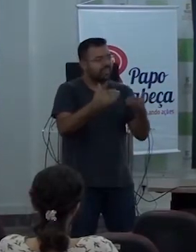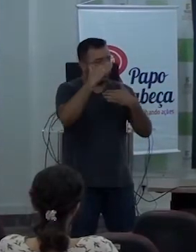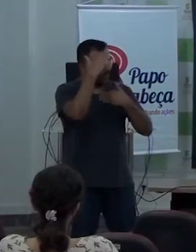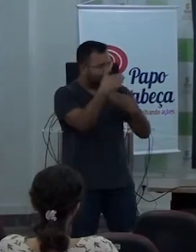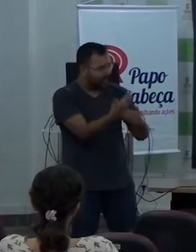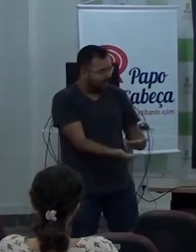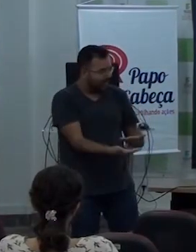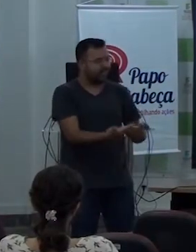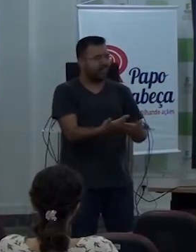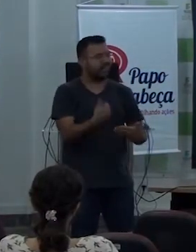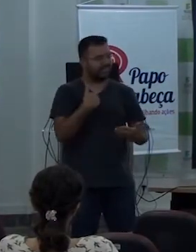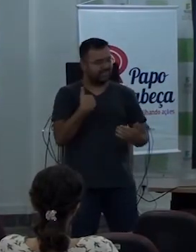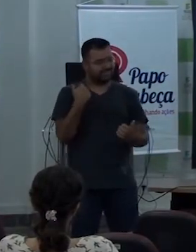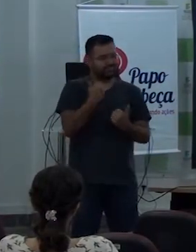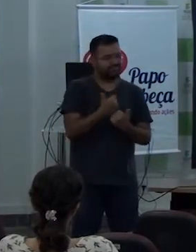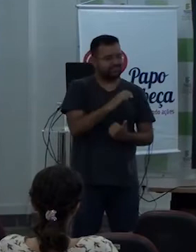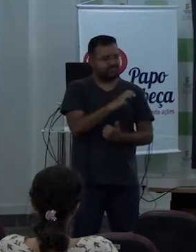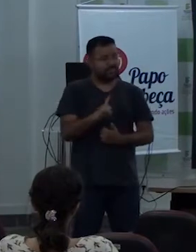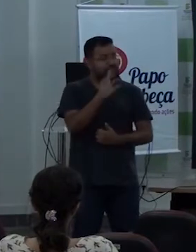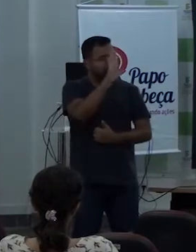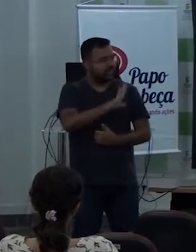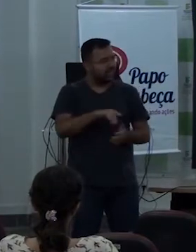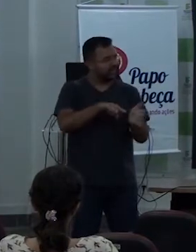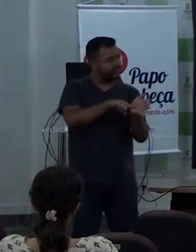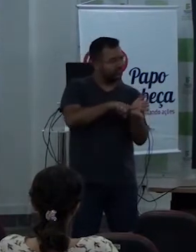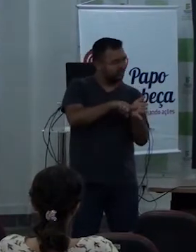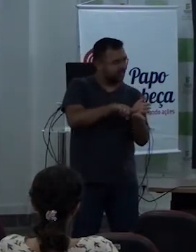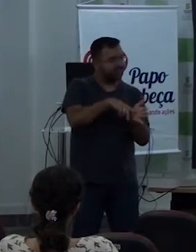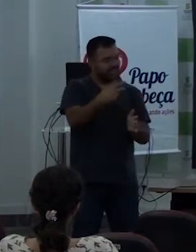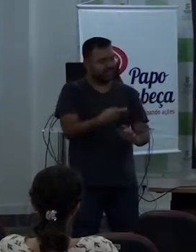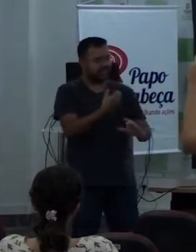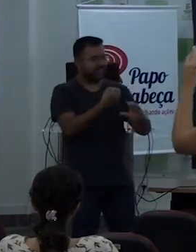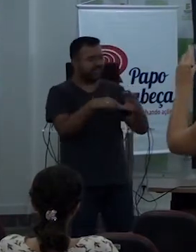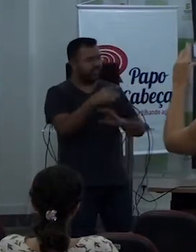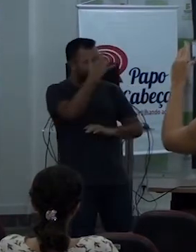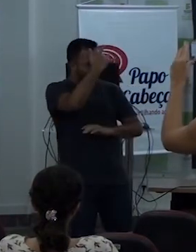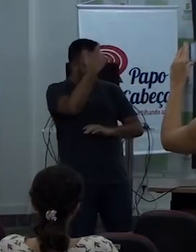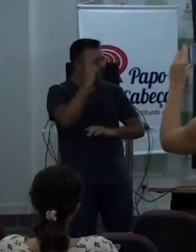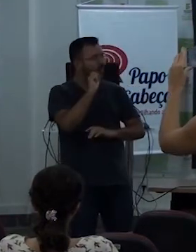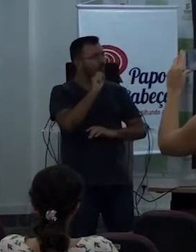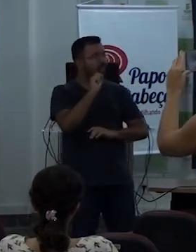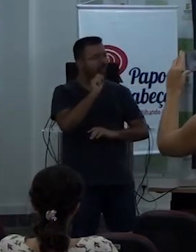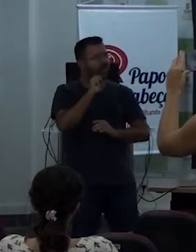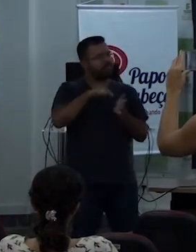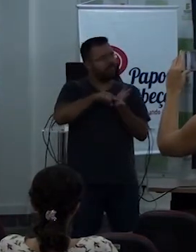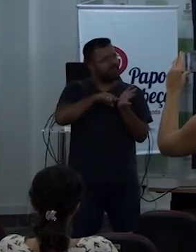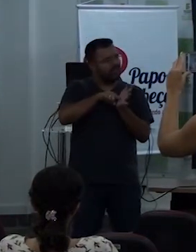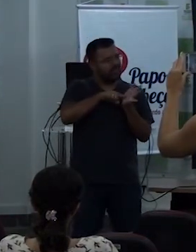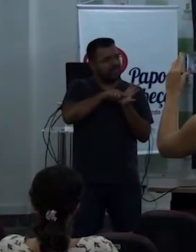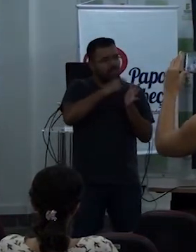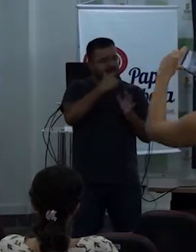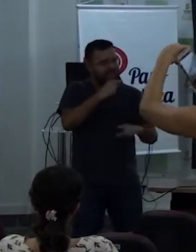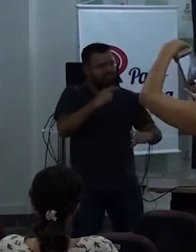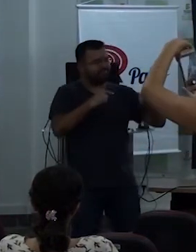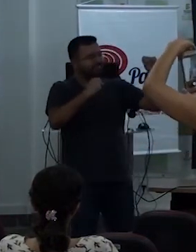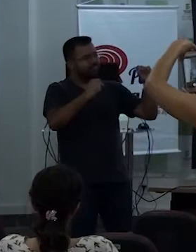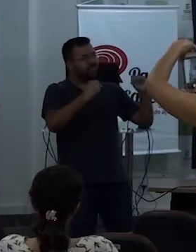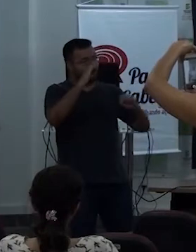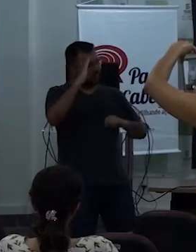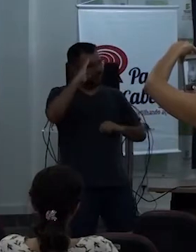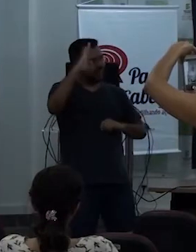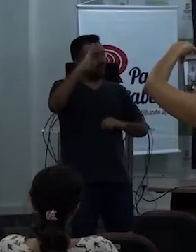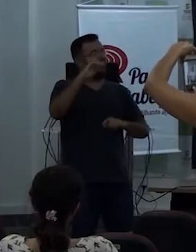Coordenadoria Geral de Pesquisa e Extensão do CEPOL, aqueles que foram destaques na pesquisa durante o ano e que também colaboraram